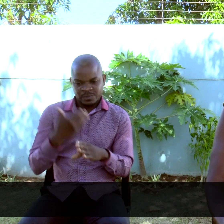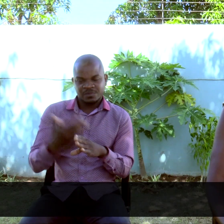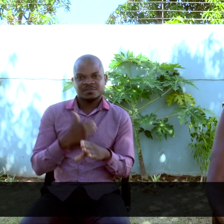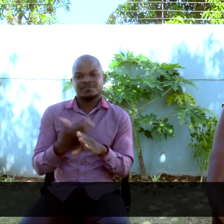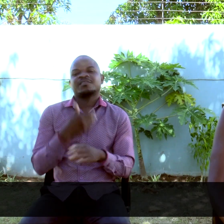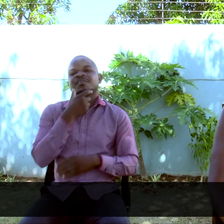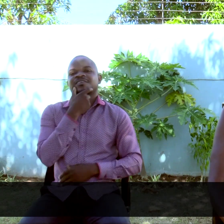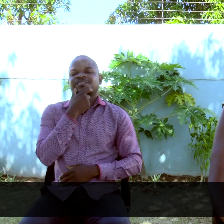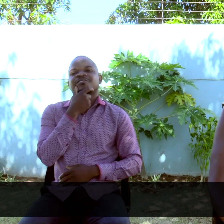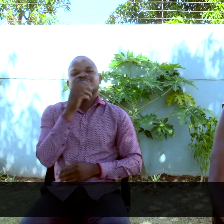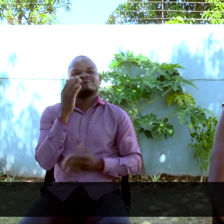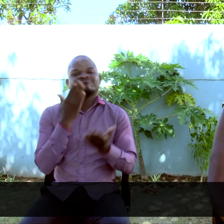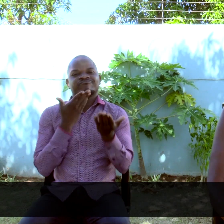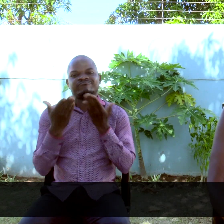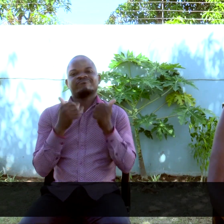inglês e falam.